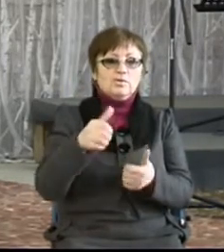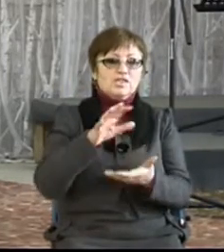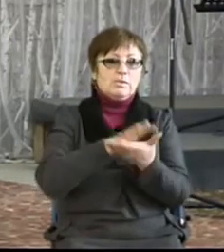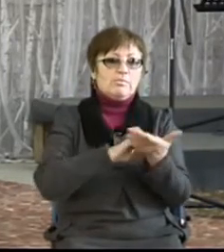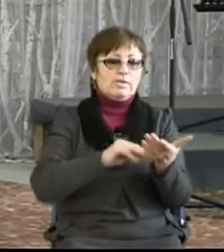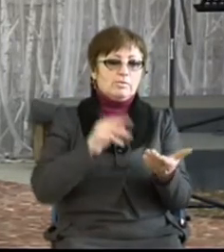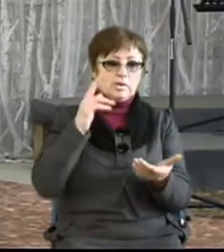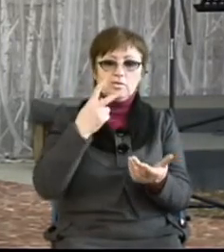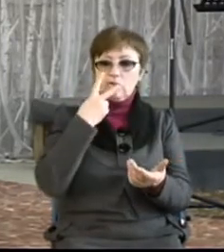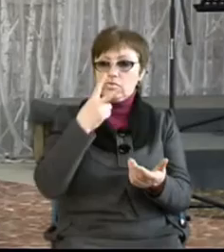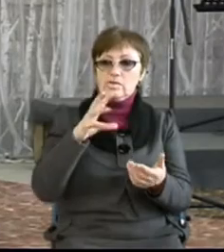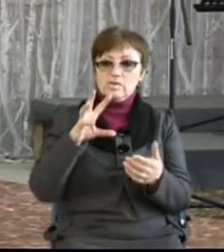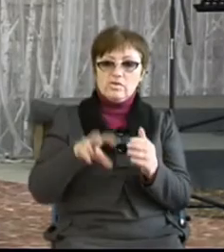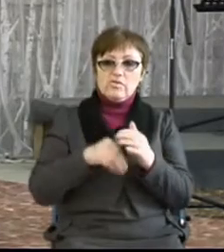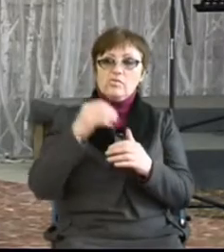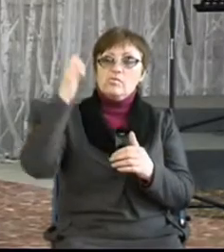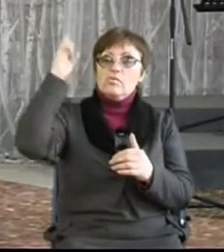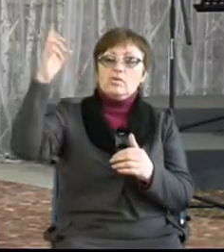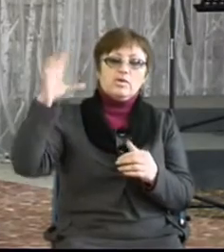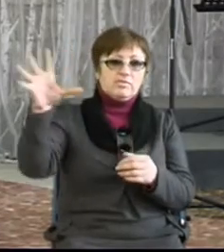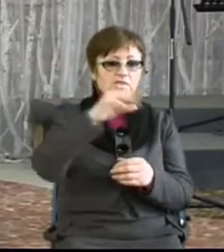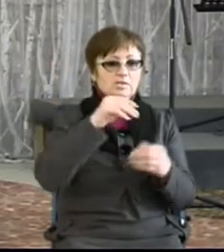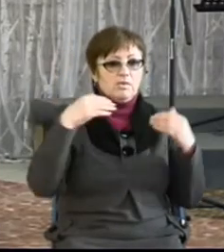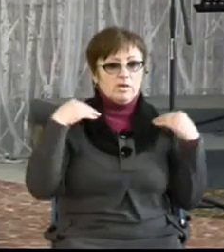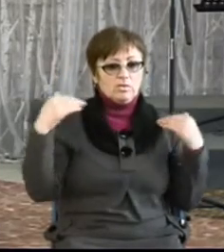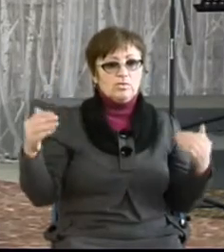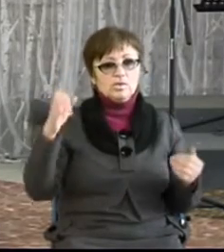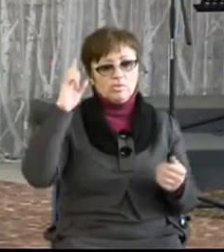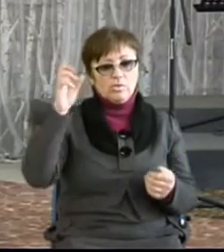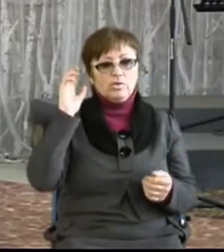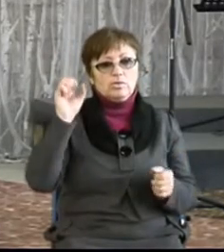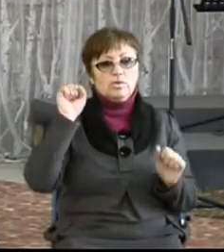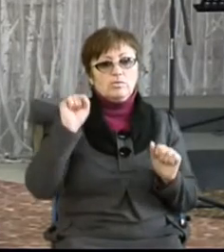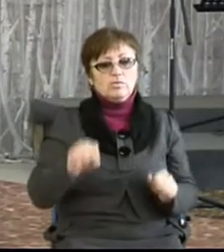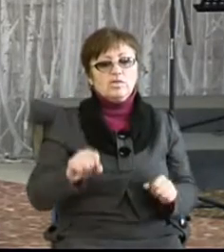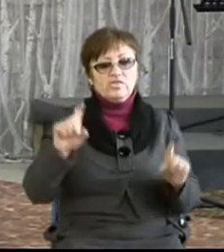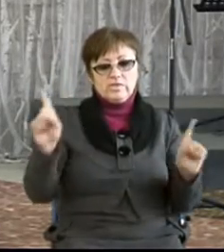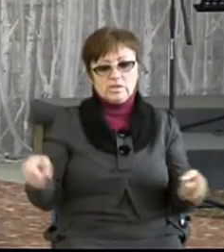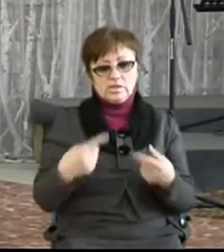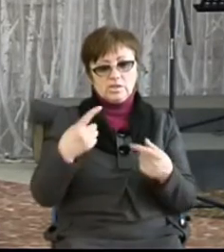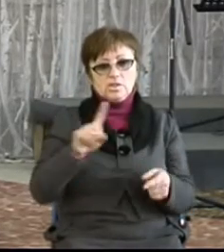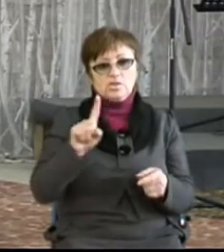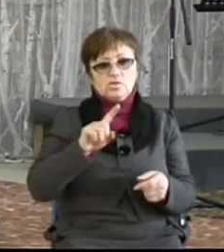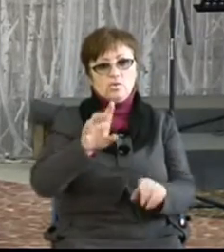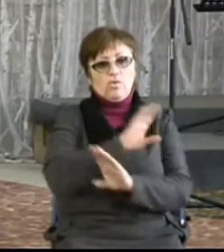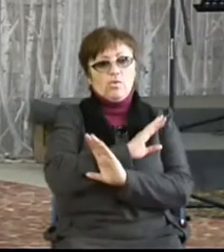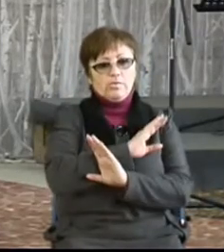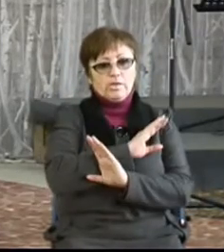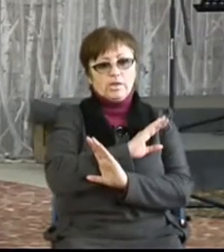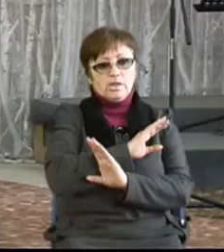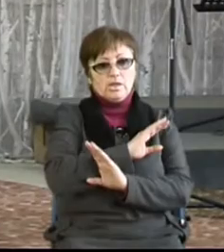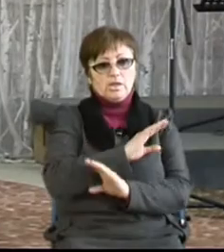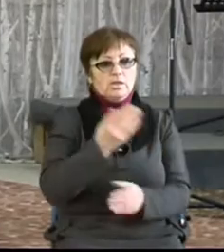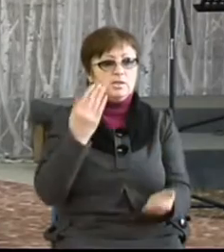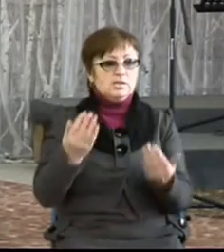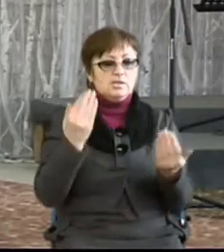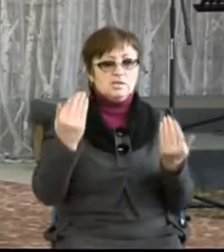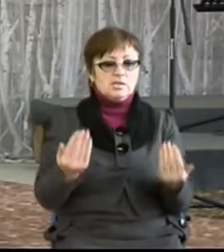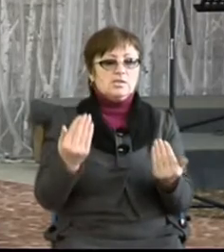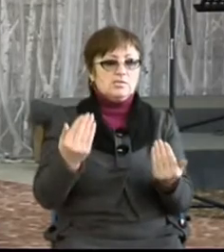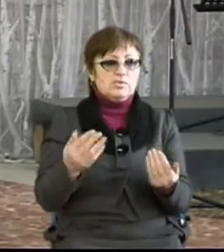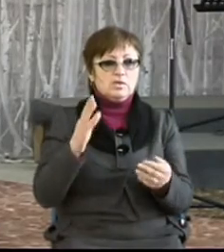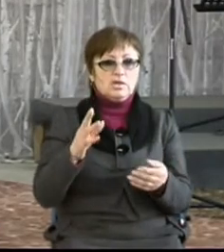который увидел в Боге того великого всемогущего Бога, который в силах воскресить даже то, что уже умерло. И если сегодня